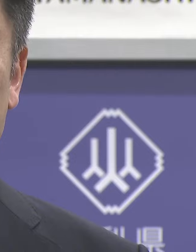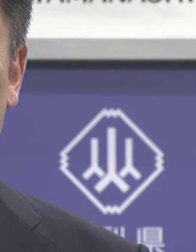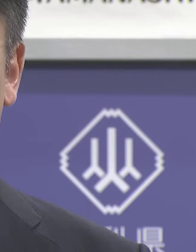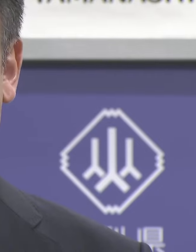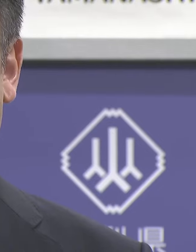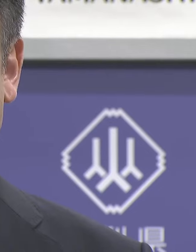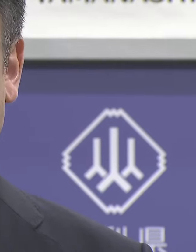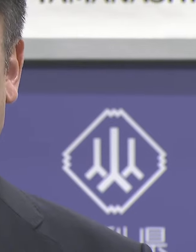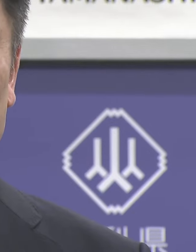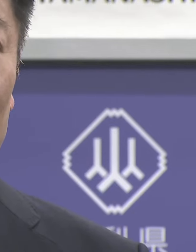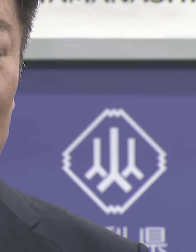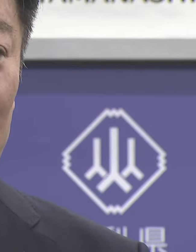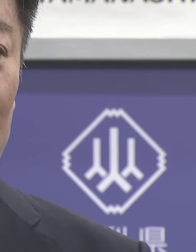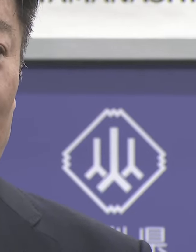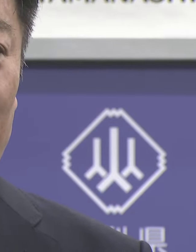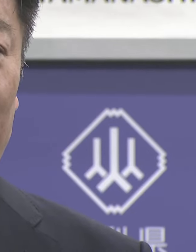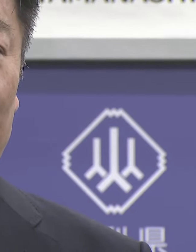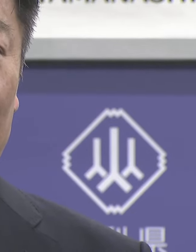まあ、時期はあの、